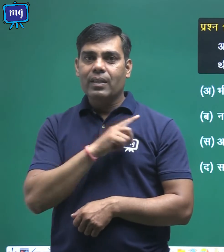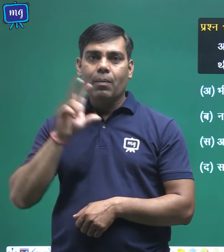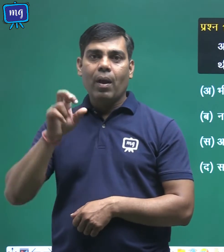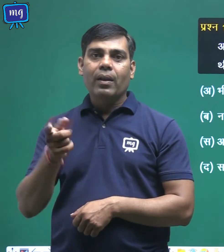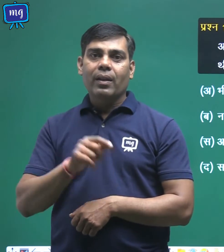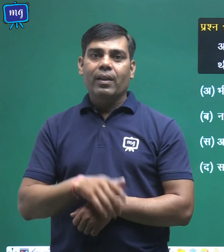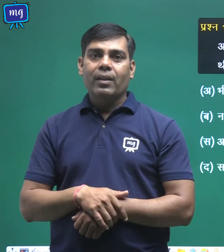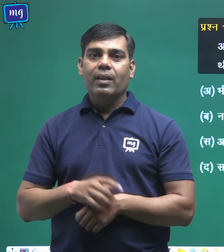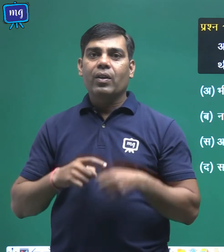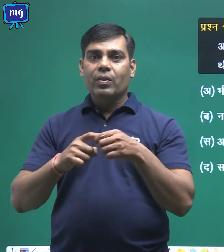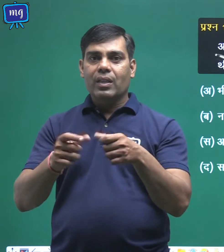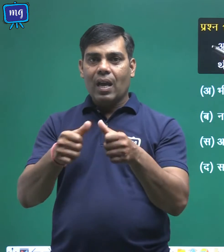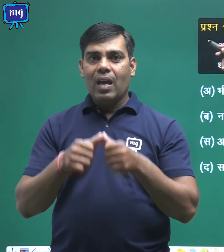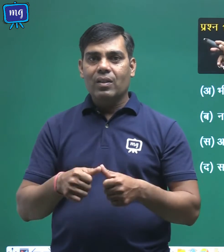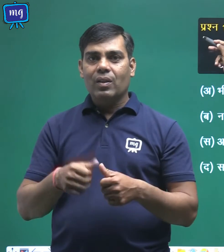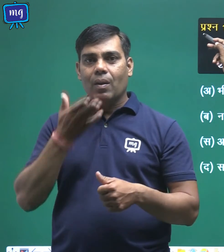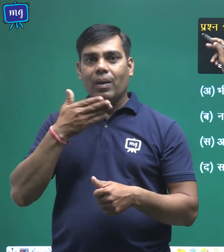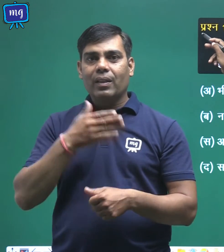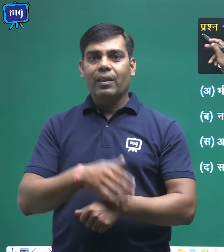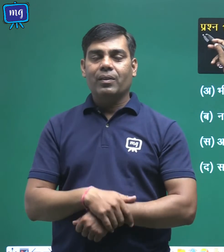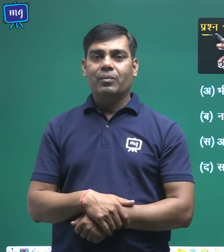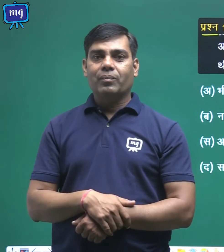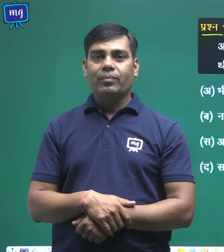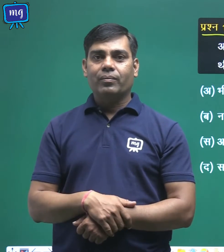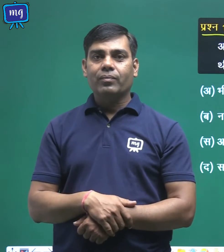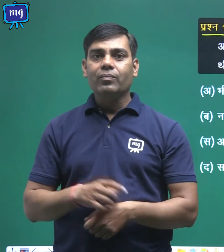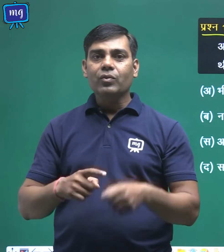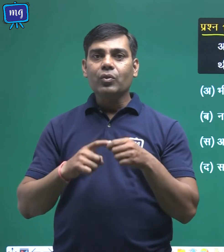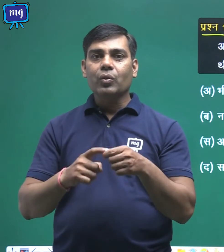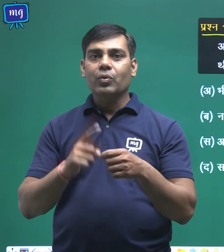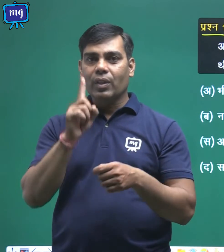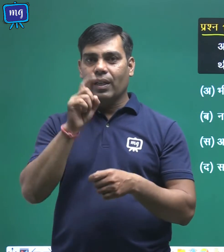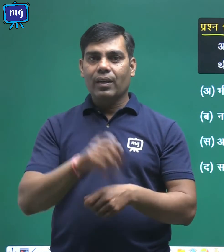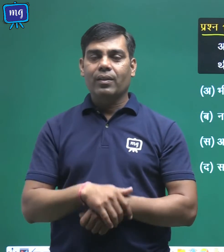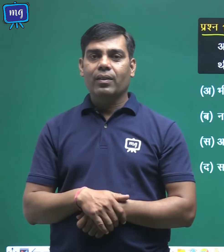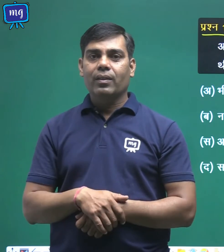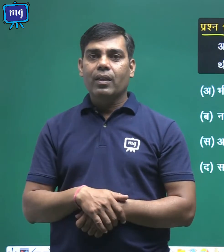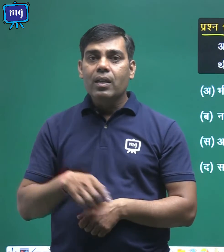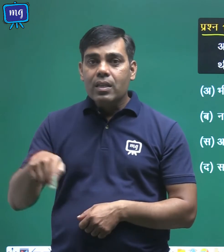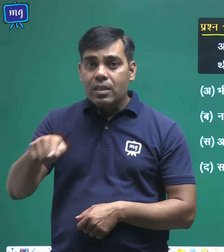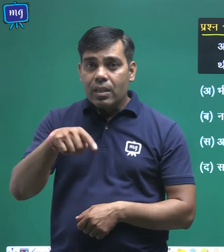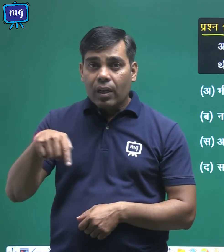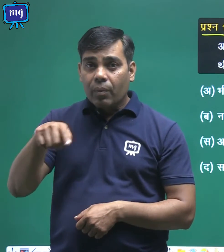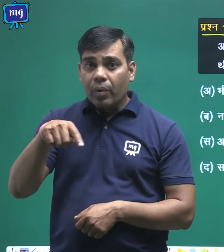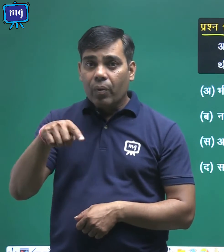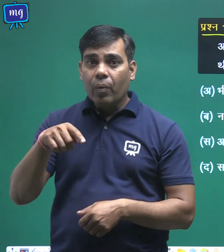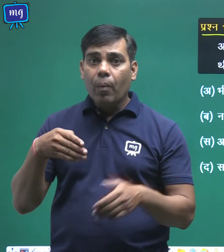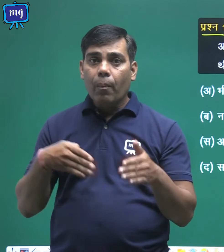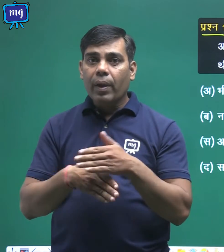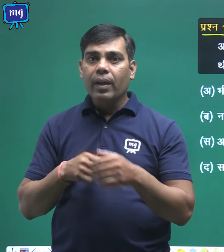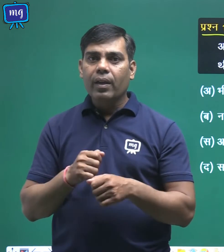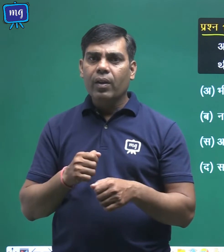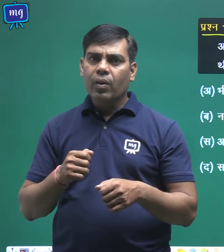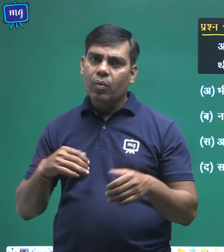के प्रश्न उत्तर पढ़ते हैं। प्रश्न 1, चक्रव्यूह में घुसने